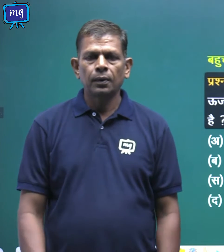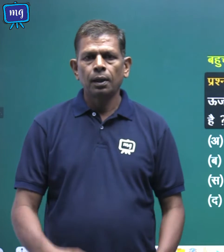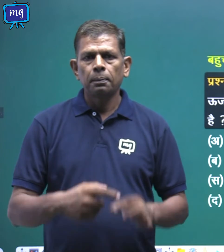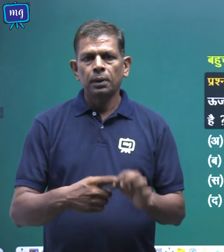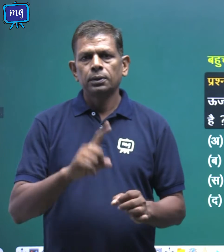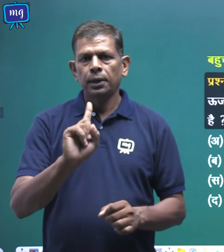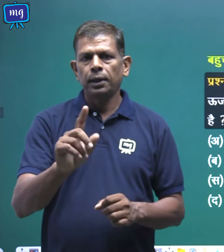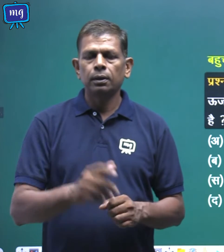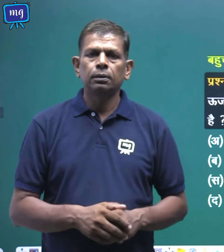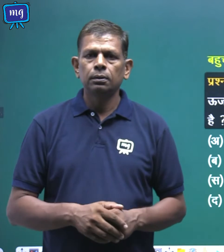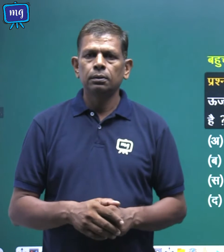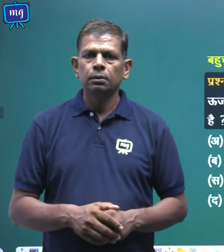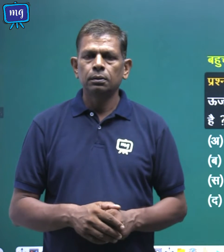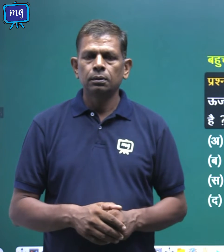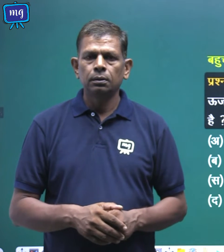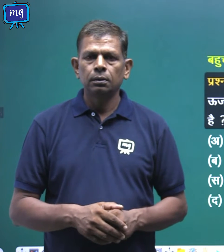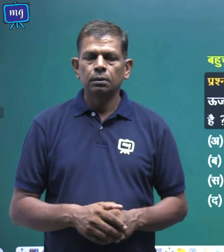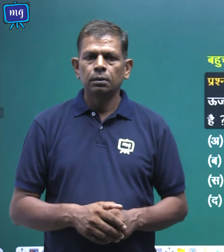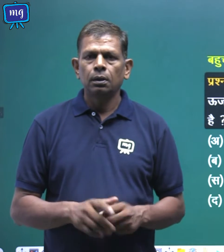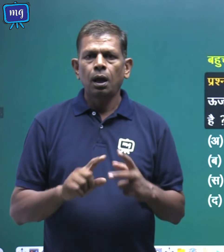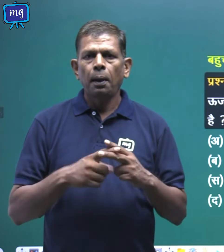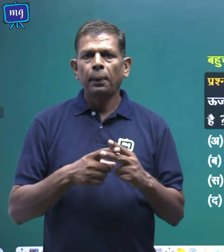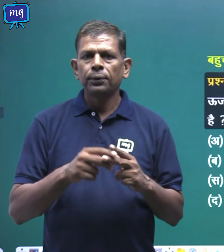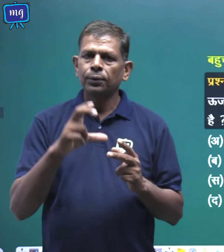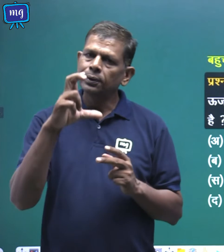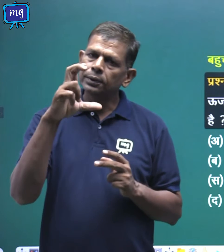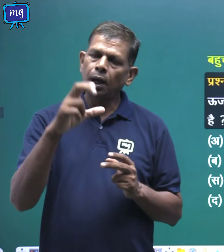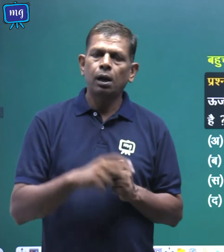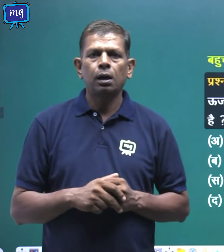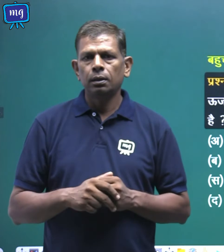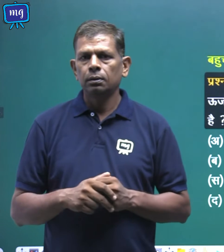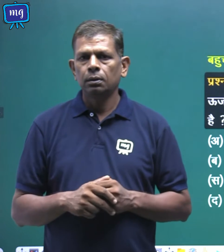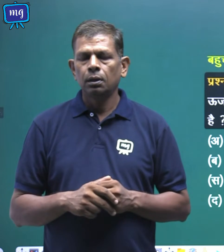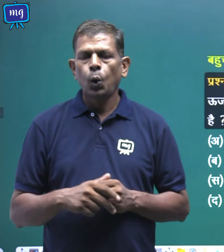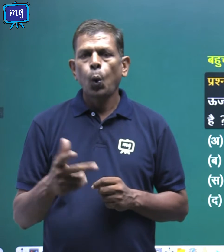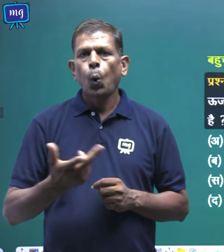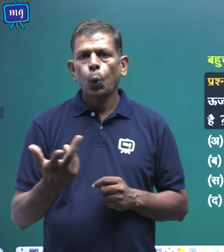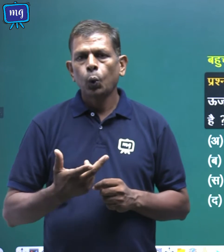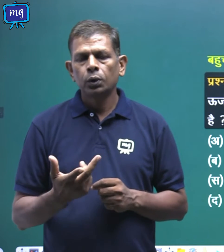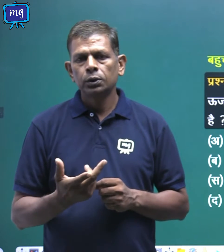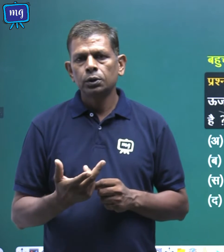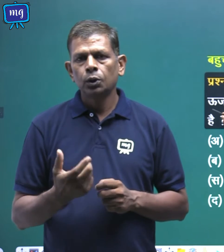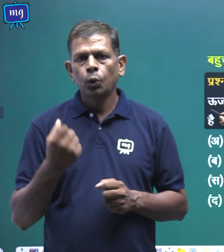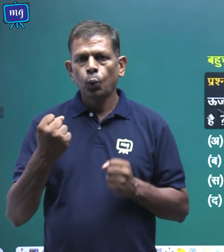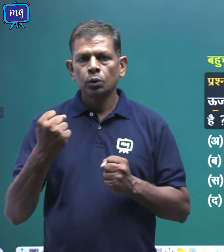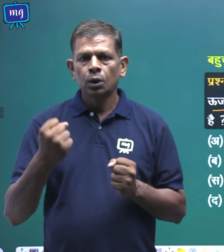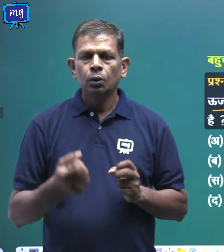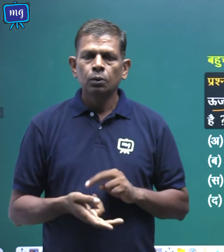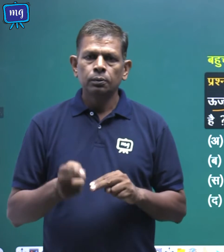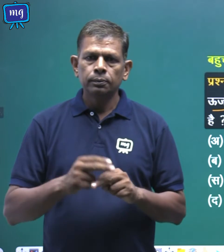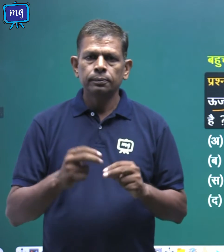प्रश्न 1, विद्युत सेल कौन सी ऊर्जा को